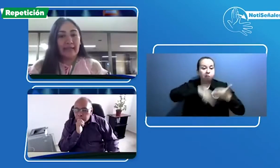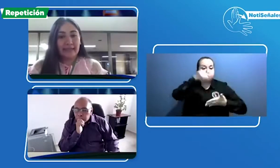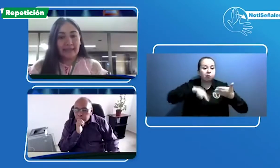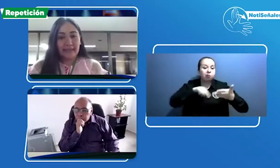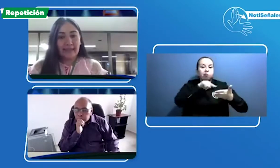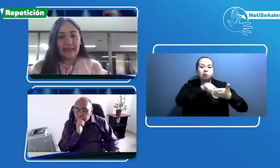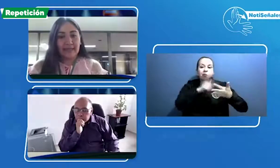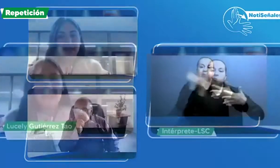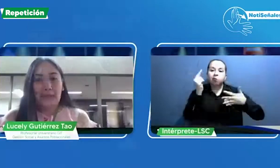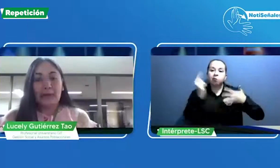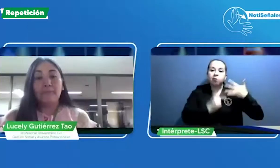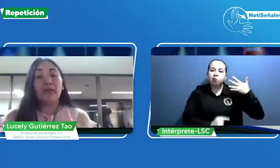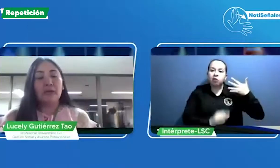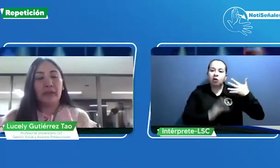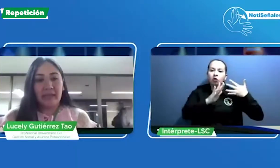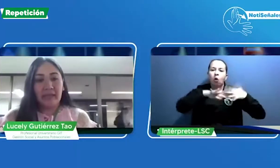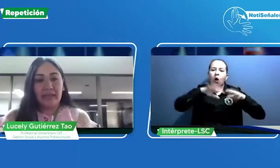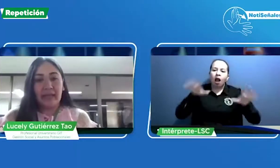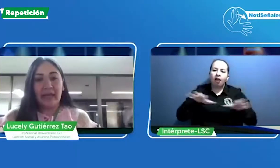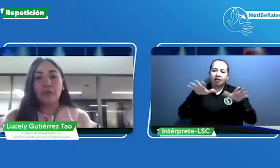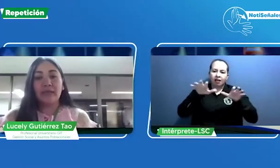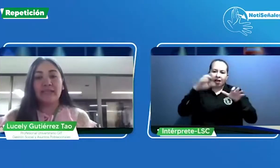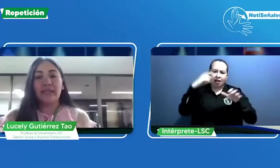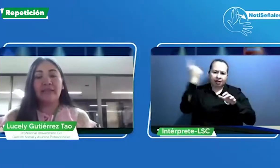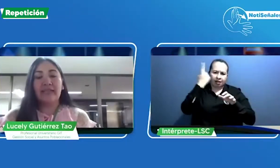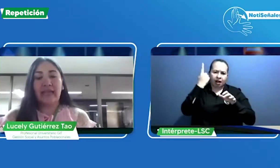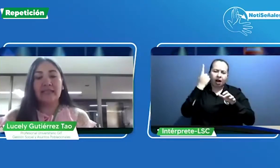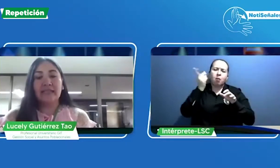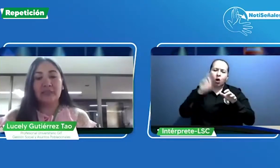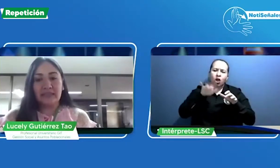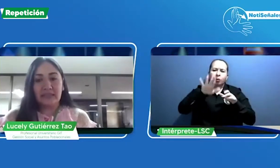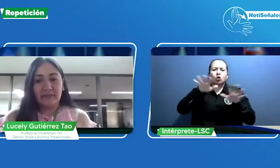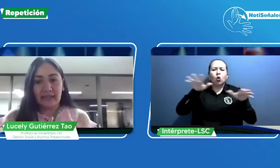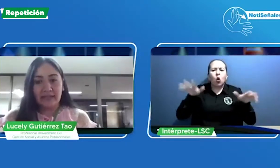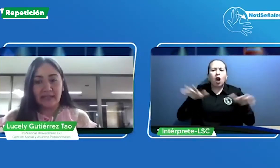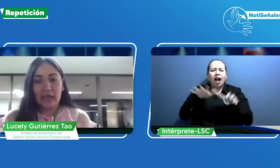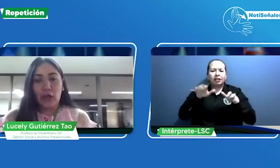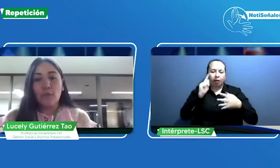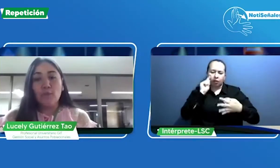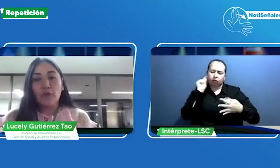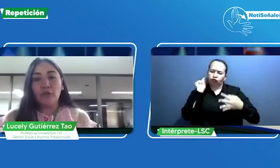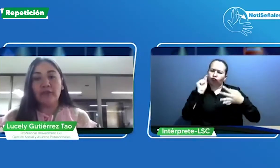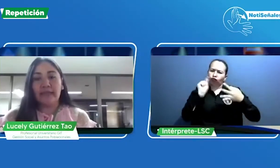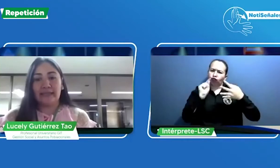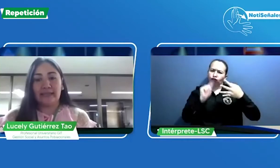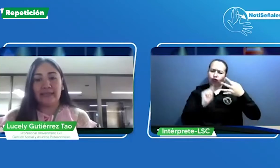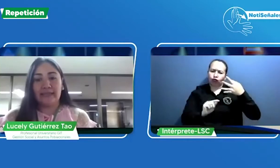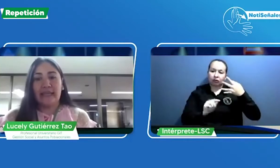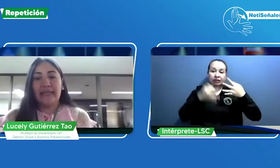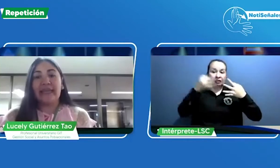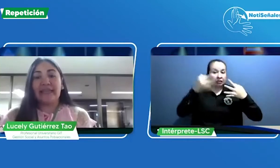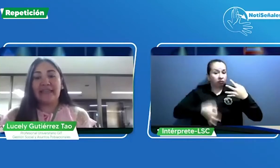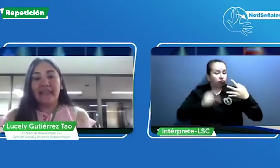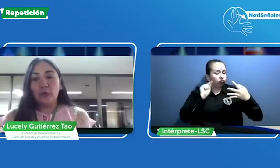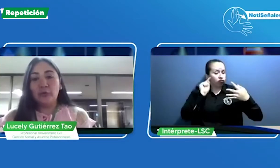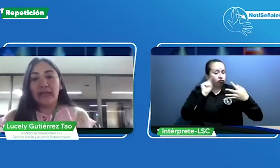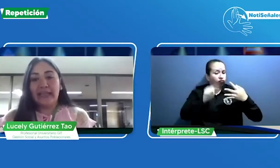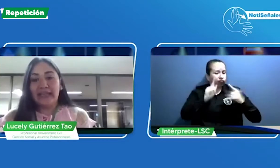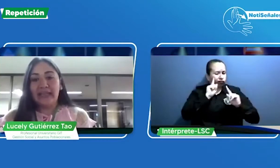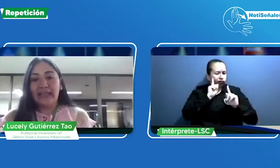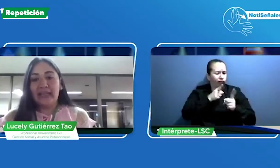actividades generales, pero también hay unas actividades específicas, muy concretas, que